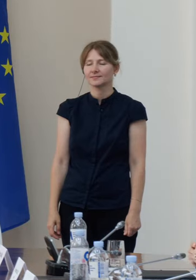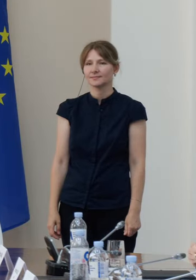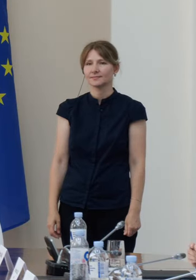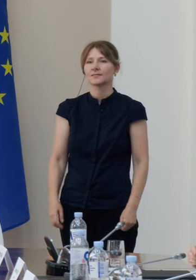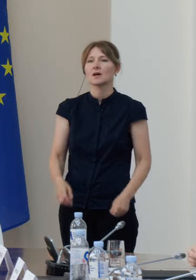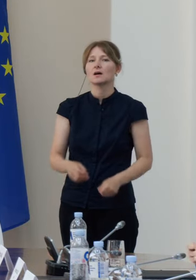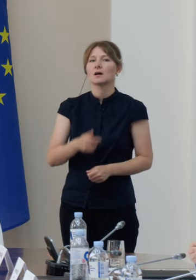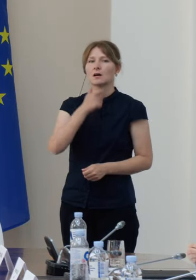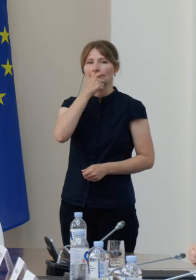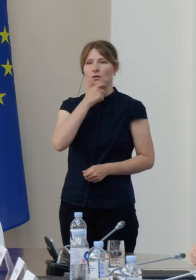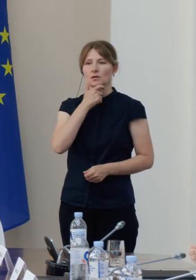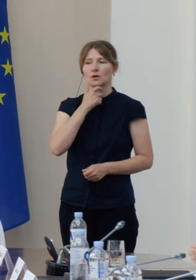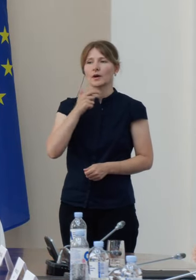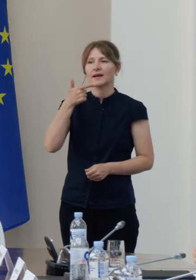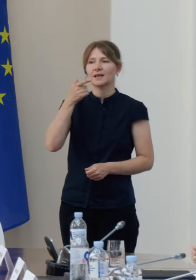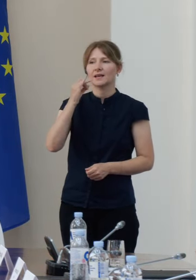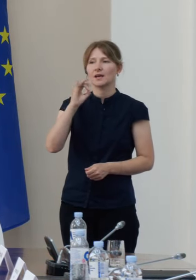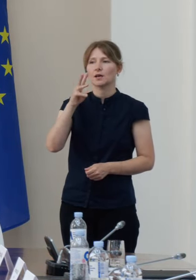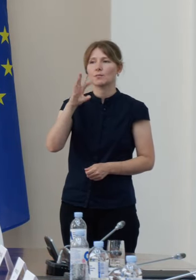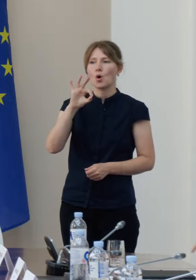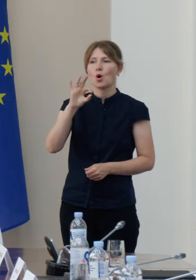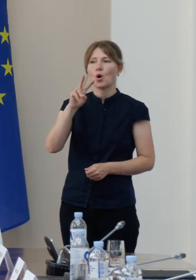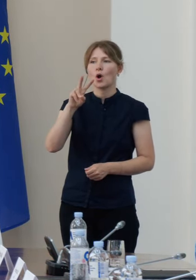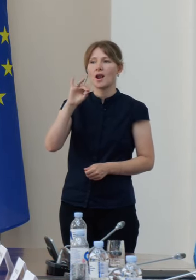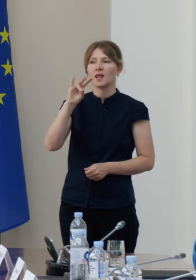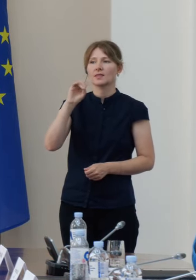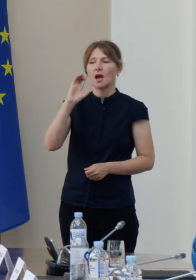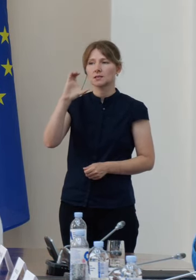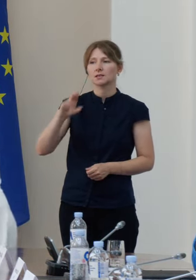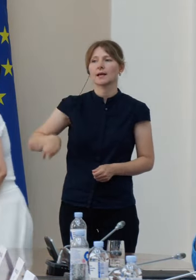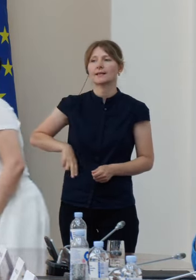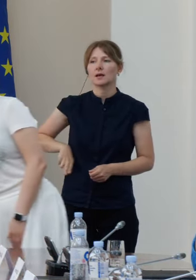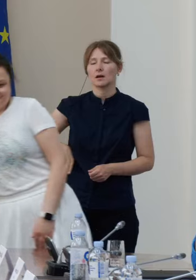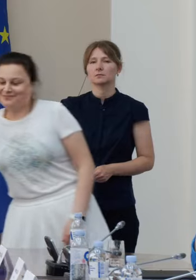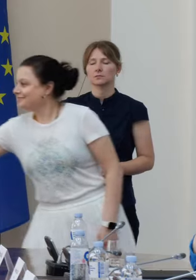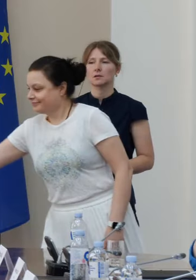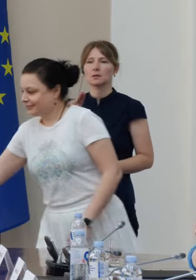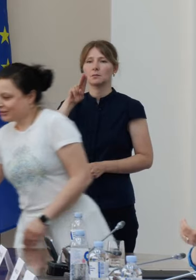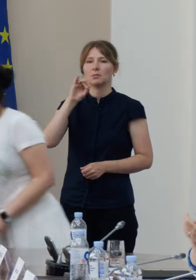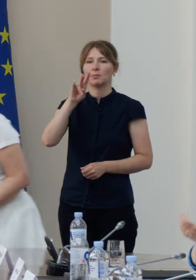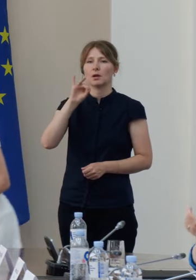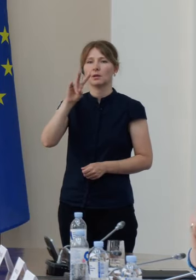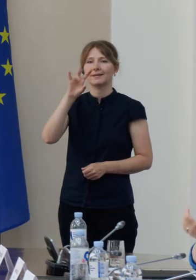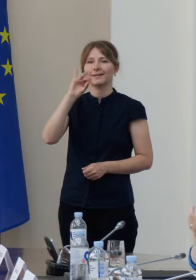În continuare, îl invităm pe domnul Guillermo Linas, director de țară People in Need.